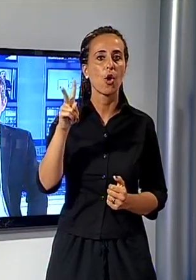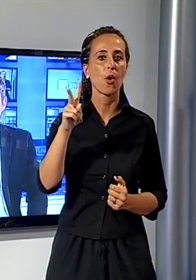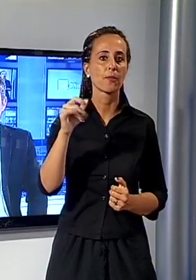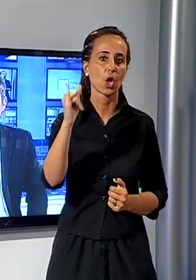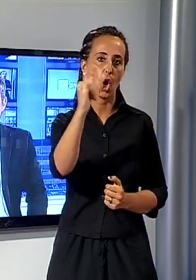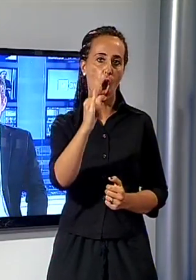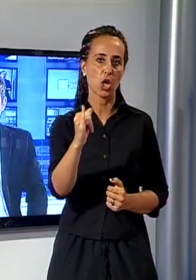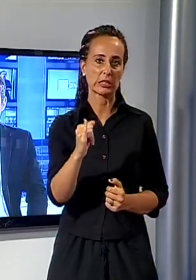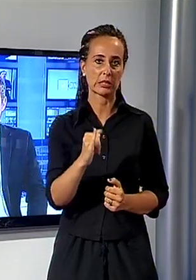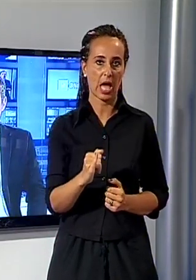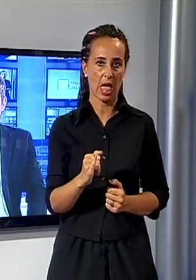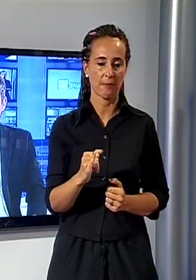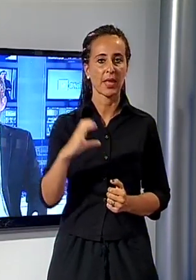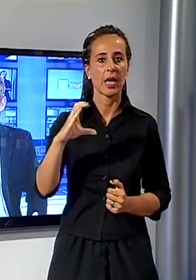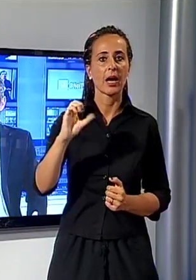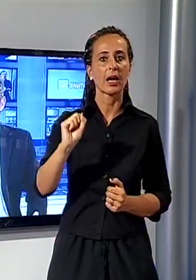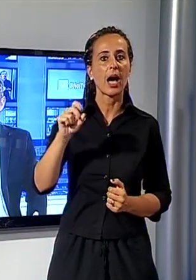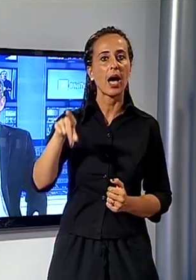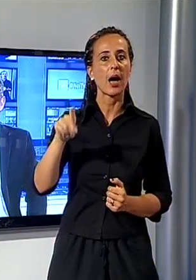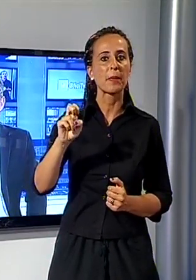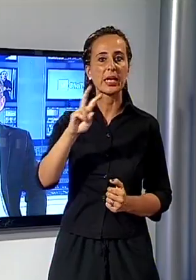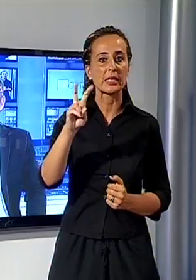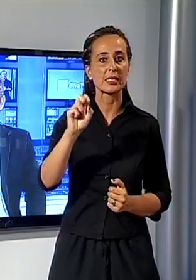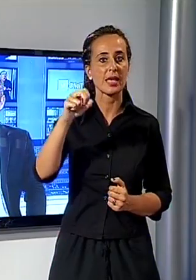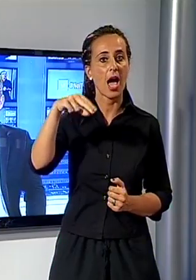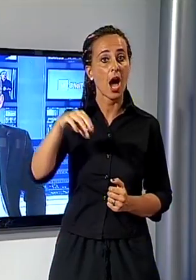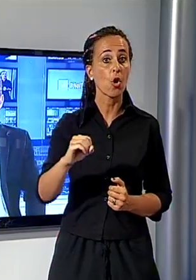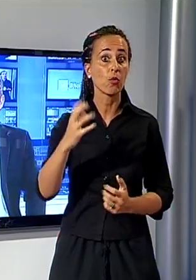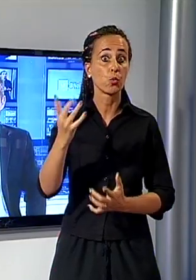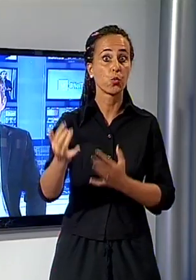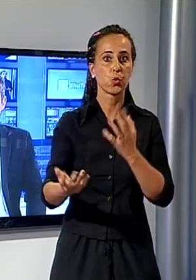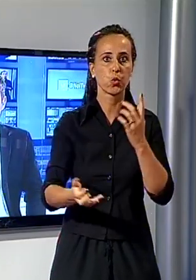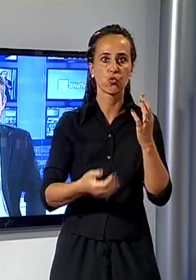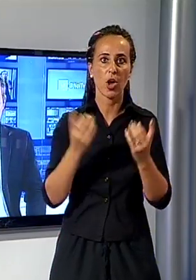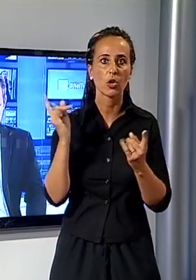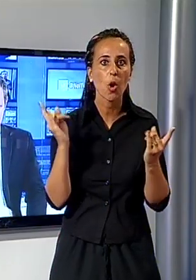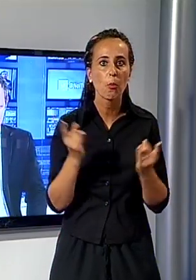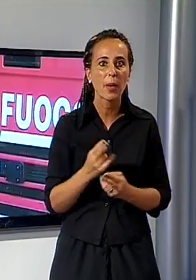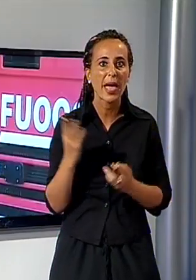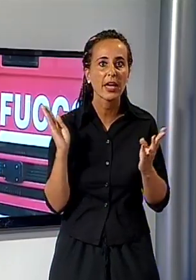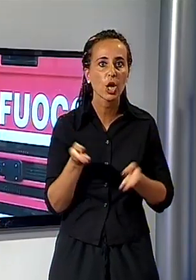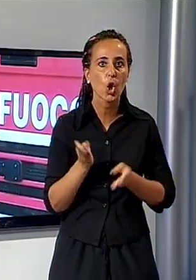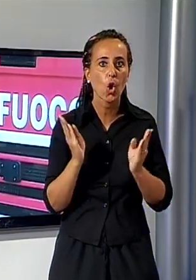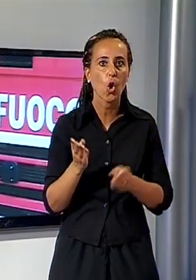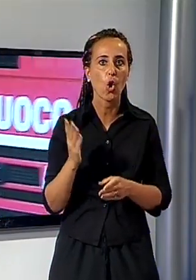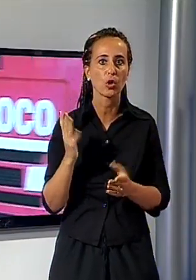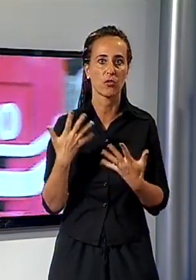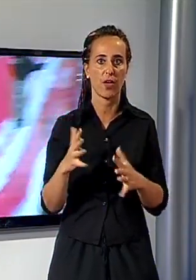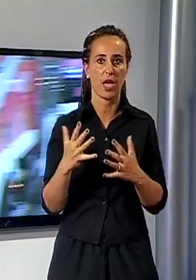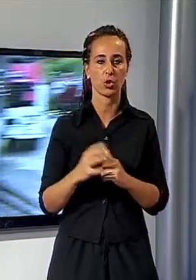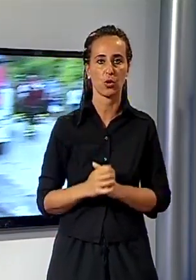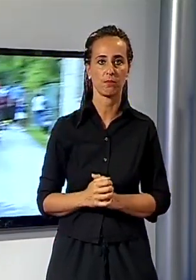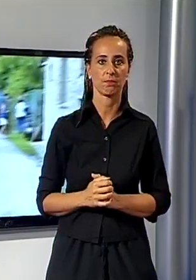la sera del 31 agosto aveva ferito gravemente con una bottigliata un connazionale dentro Porta San Pietro.